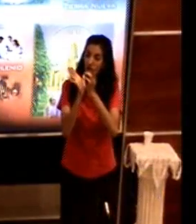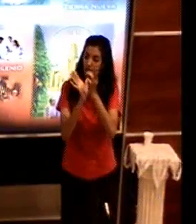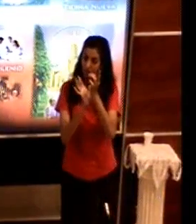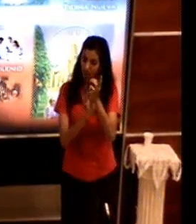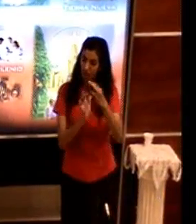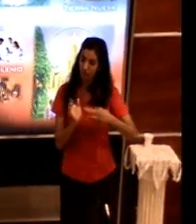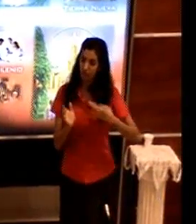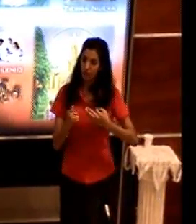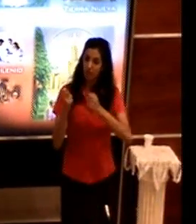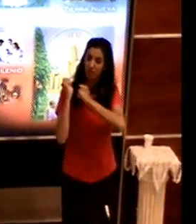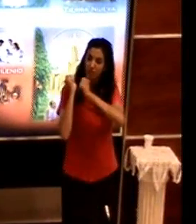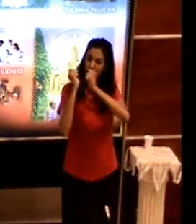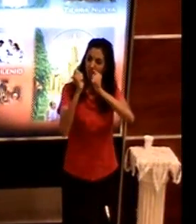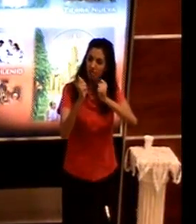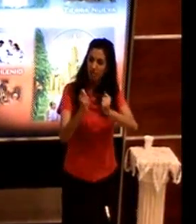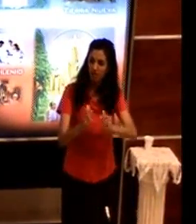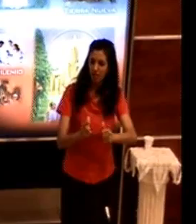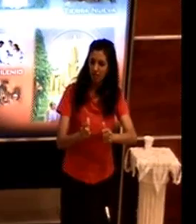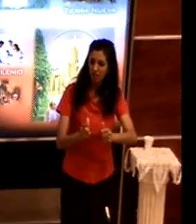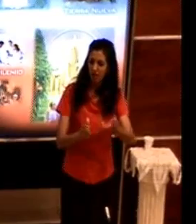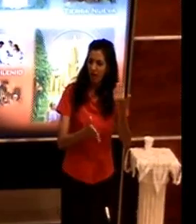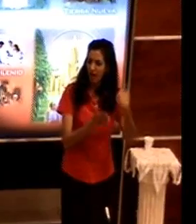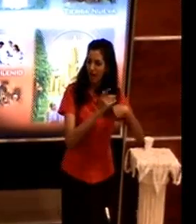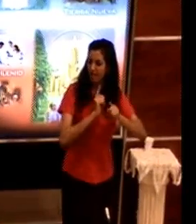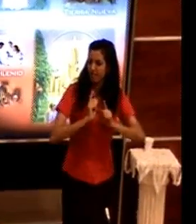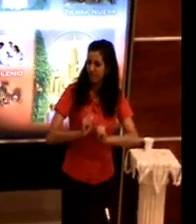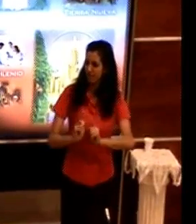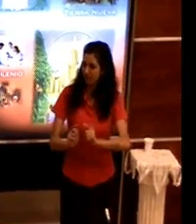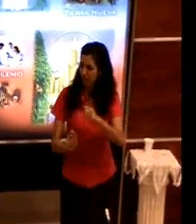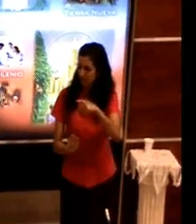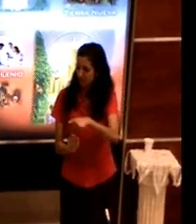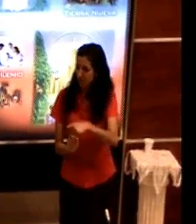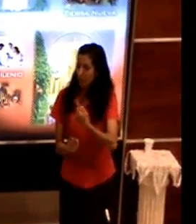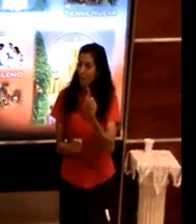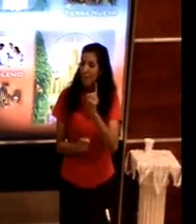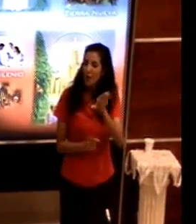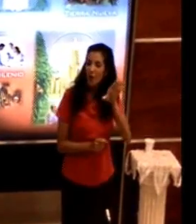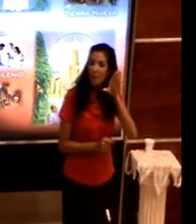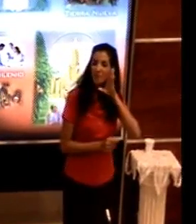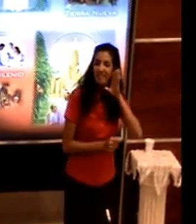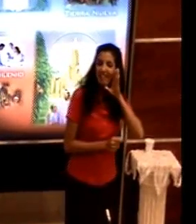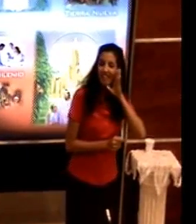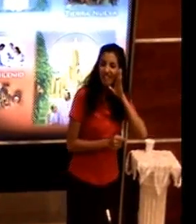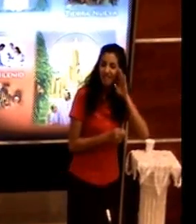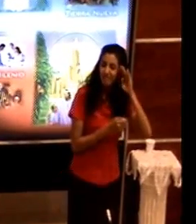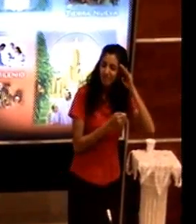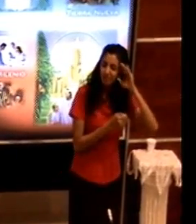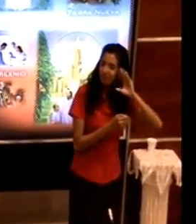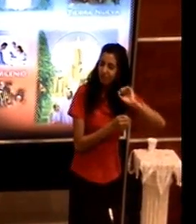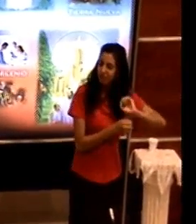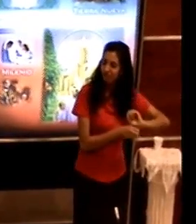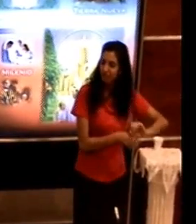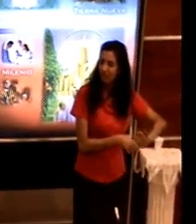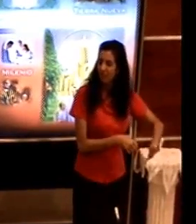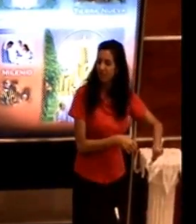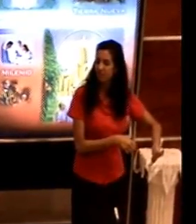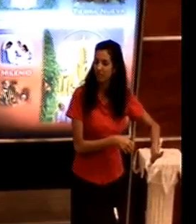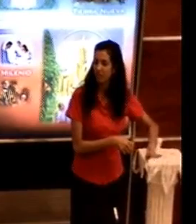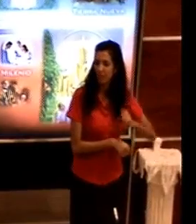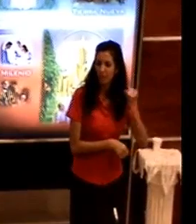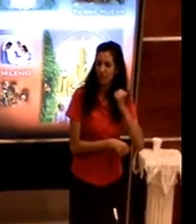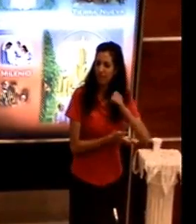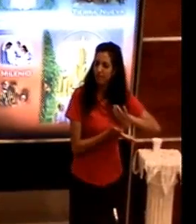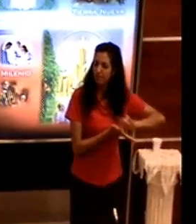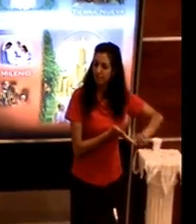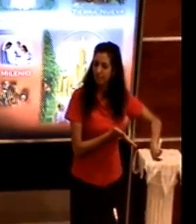vida eterna. Pero soltemos esas bolitas que son de qué. Son pecados en nuestra vida,